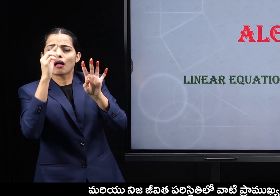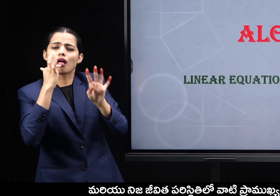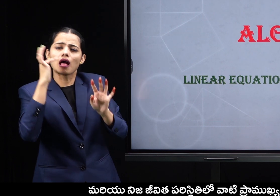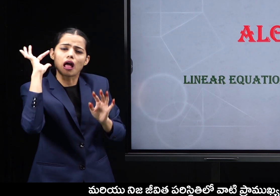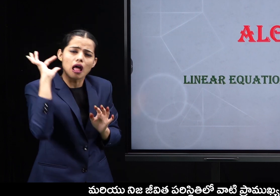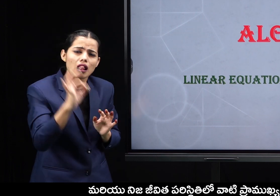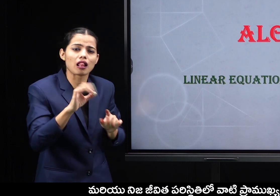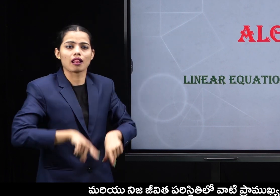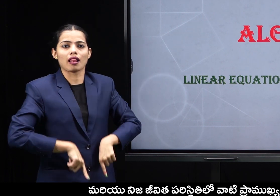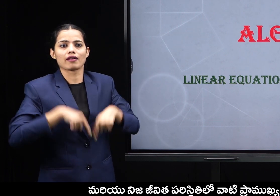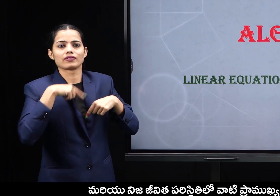చేసుకుంటాం.